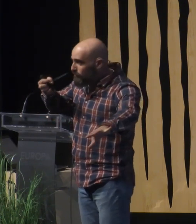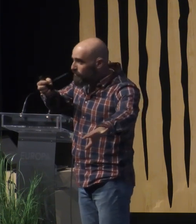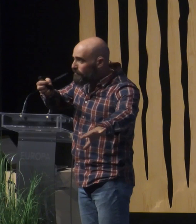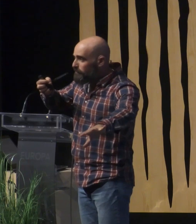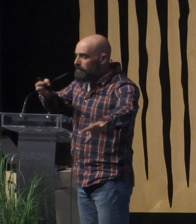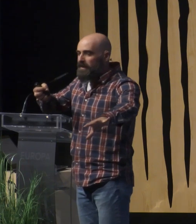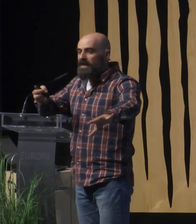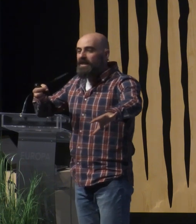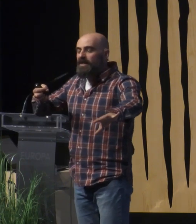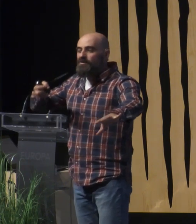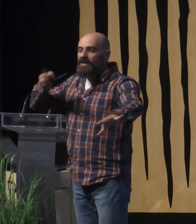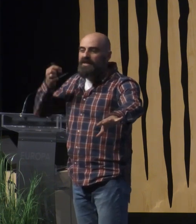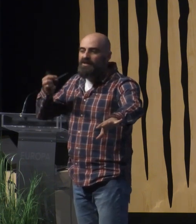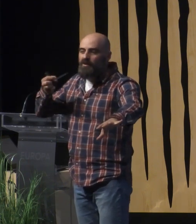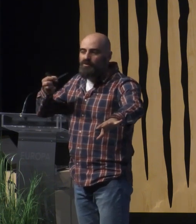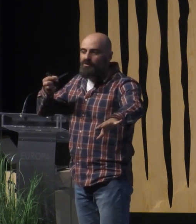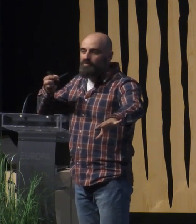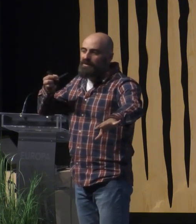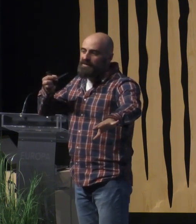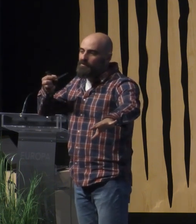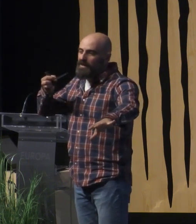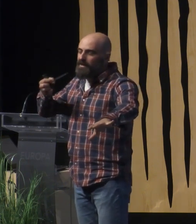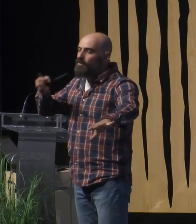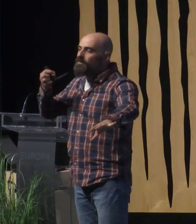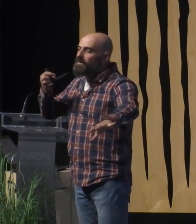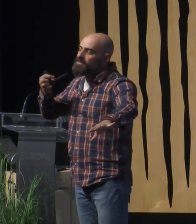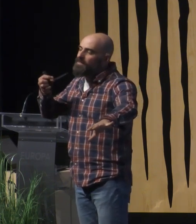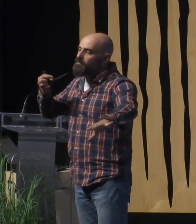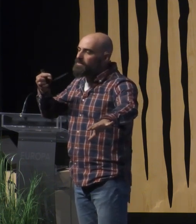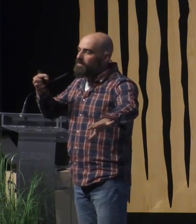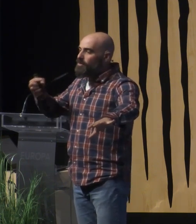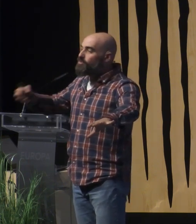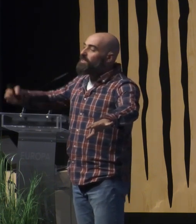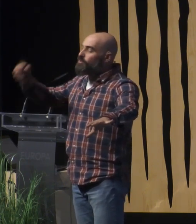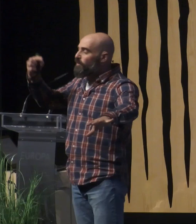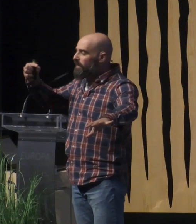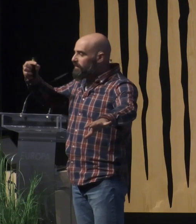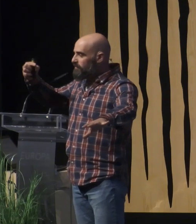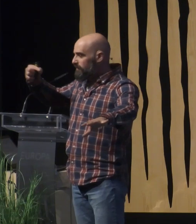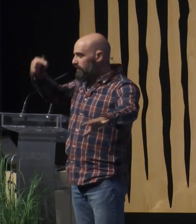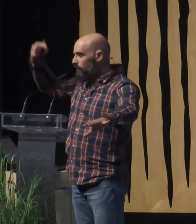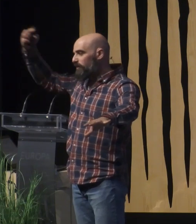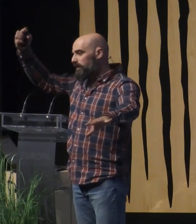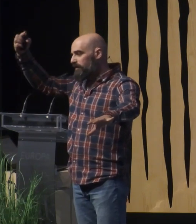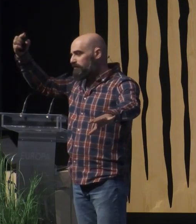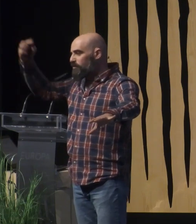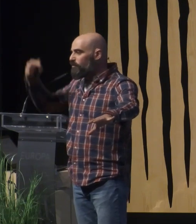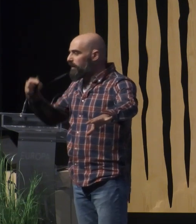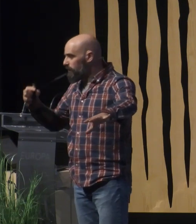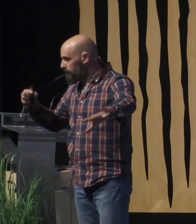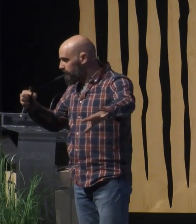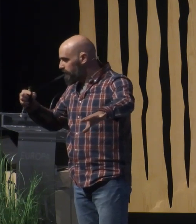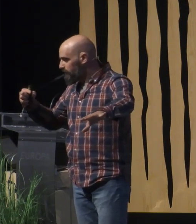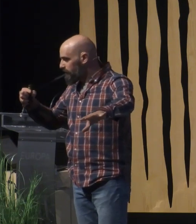es muy curioso, que los que han sido algunos de los víctimas de bullying, en lugar de convertirse en zombies, tienen los poderes de un zombie, pero siendo